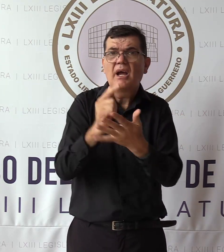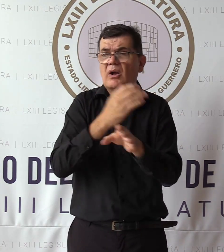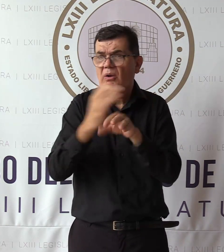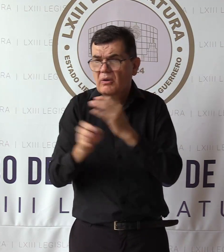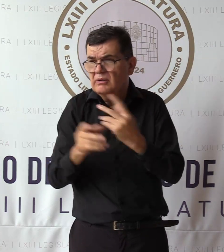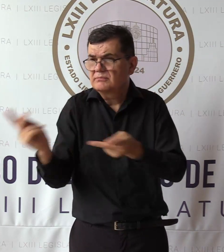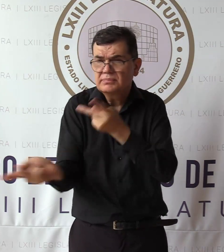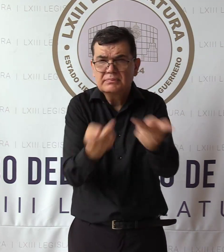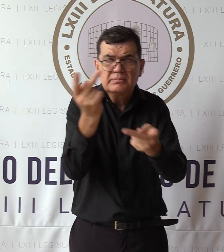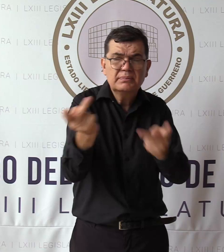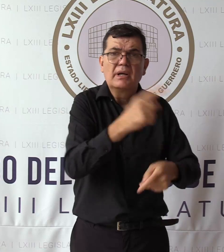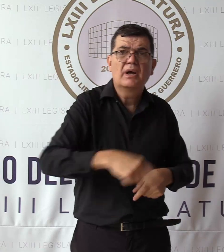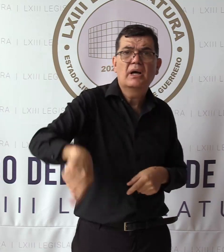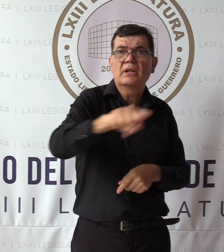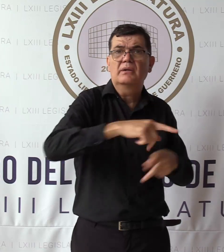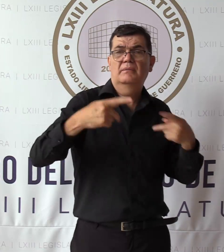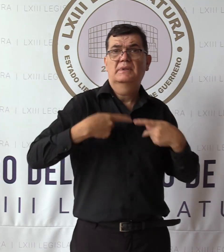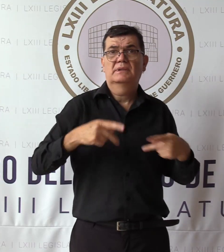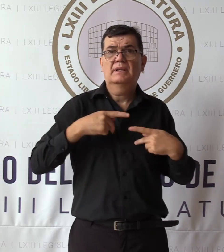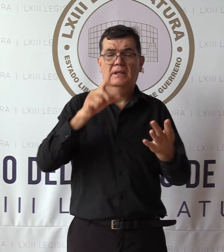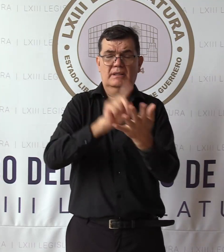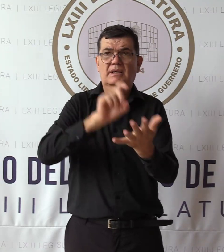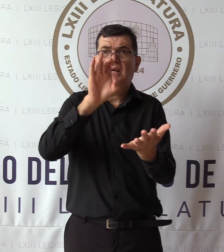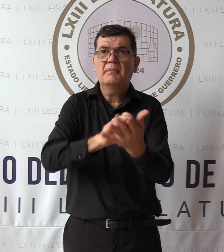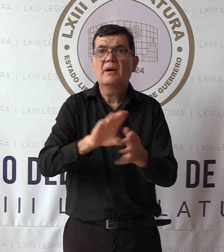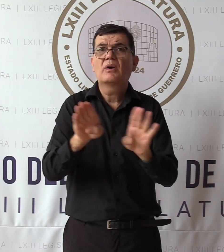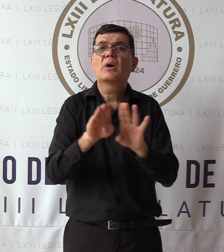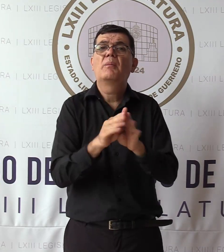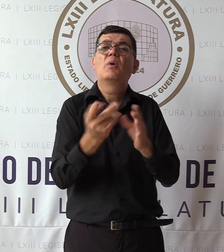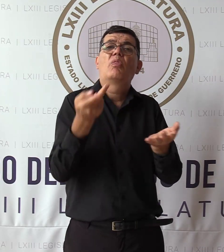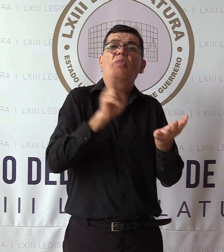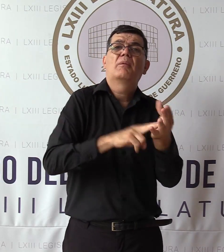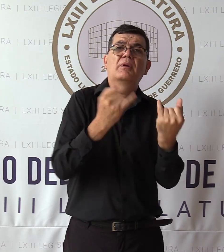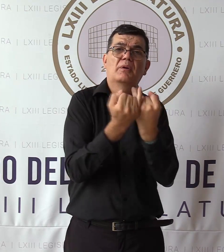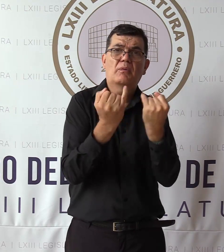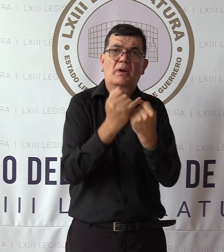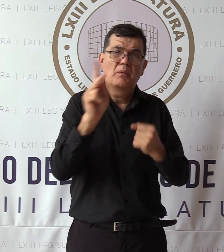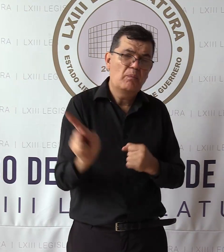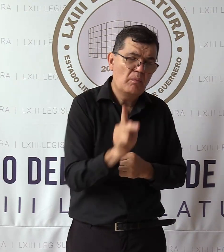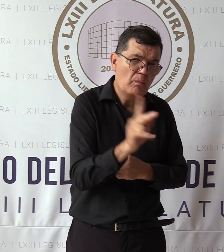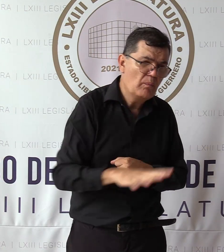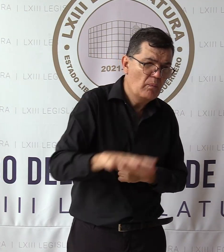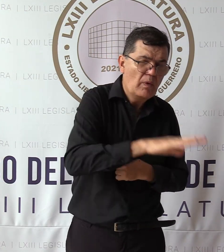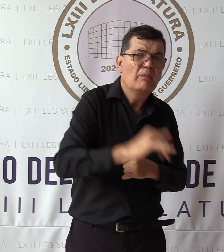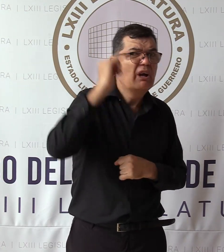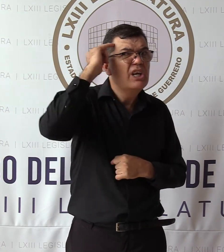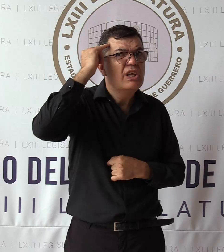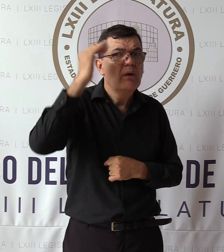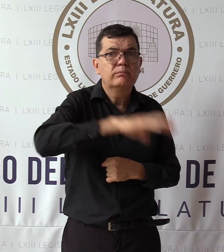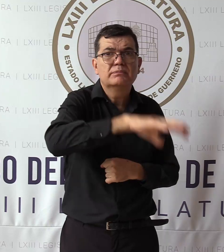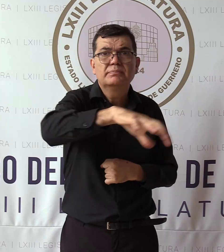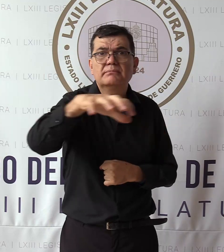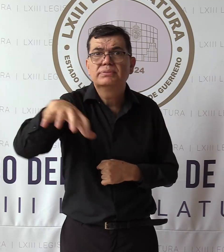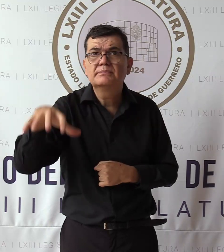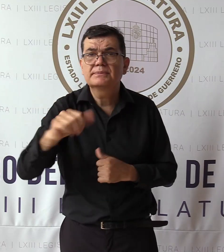las personas con discapacidad, así como a los pueblos y comunidades indígenas. El 11 de agosto